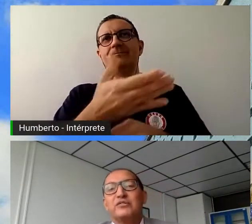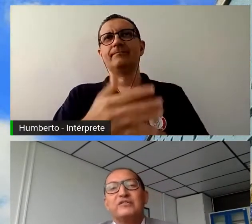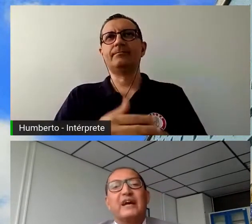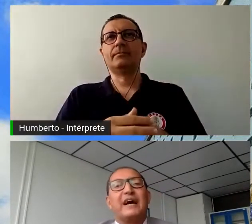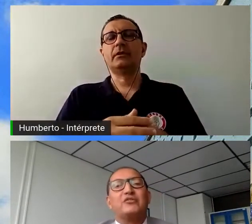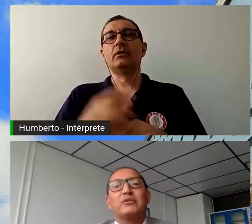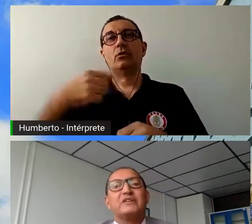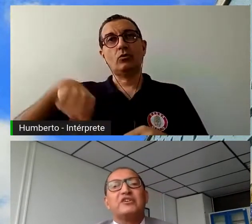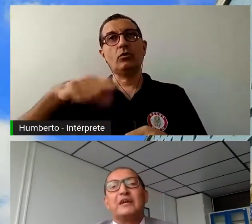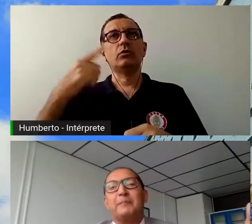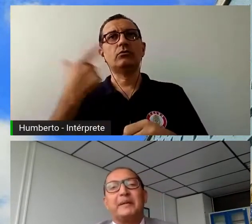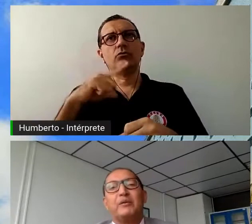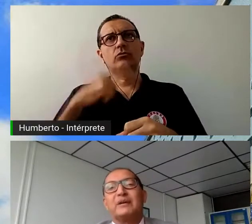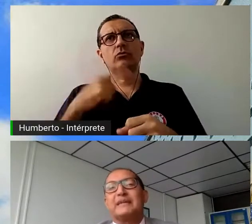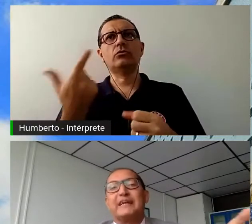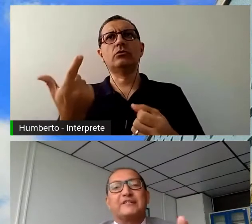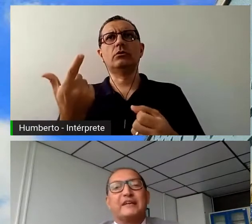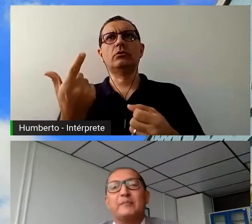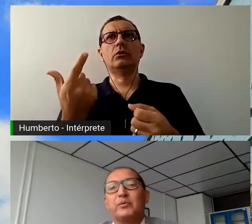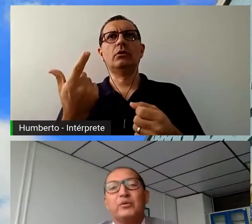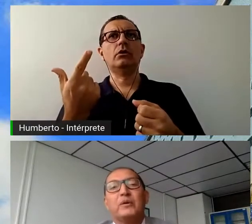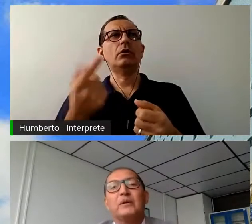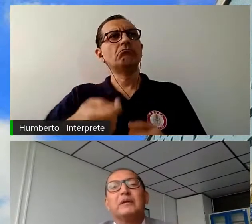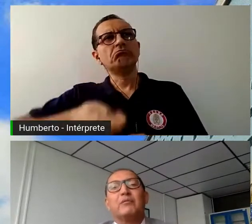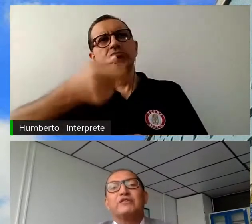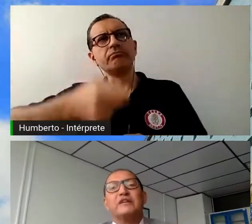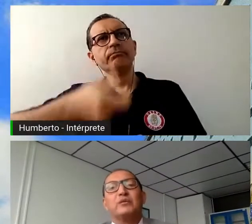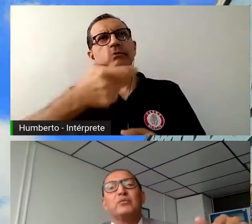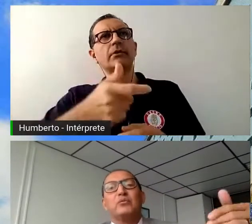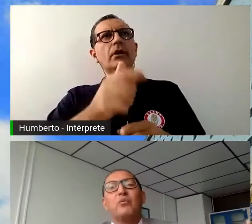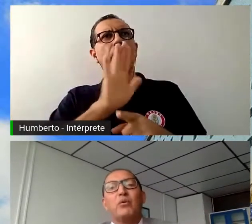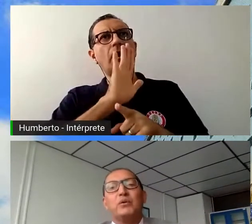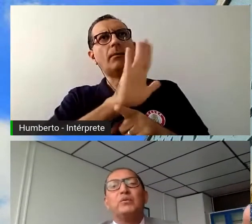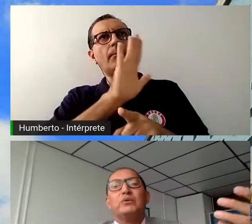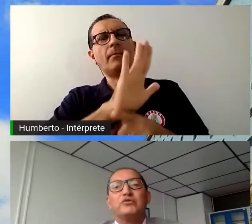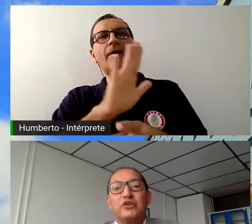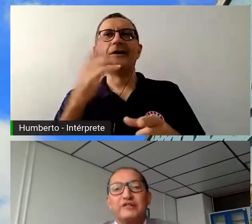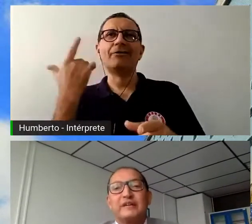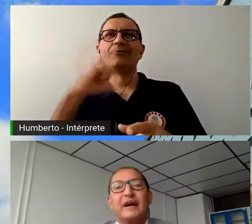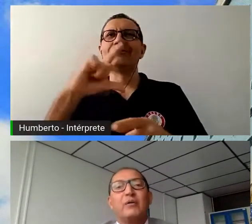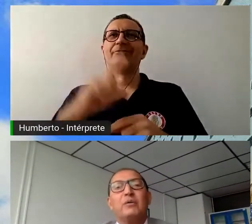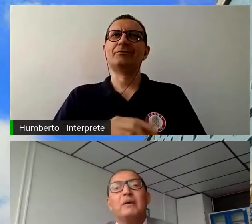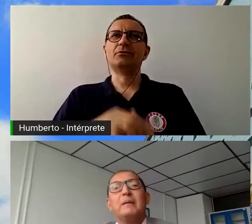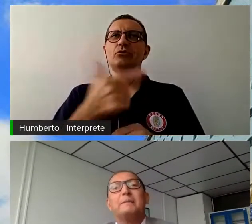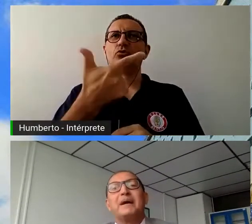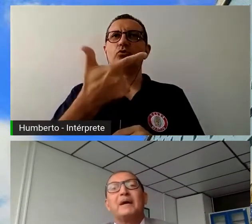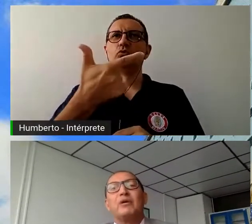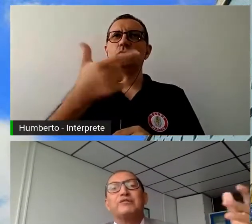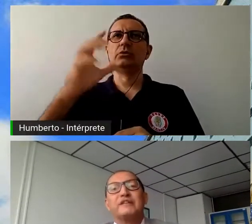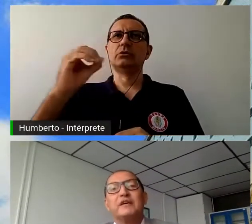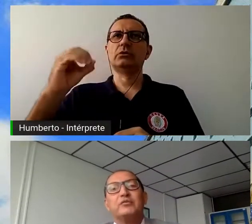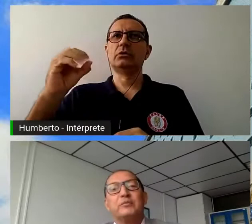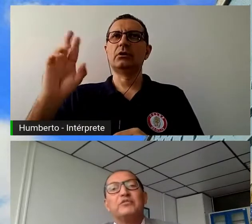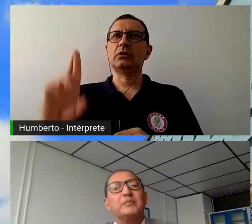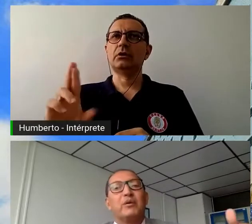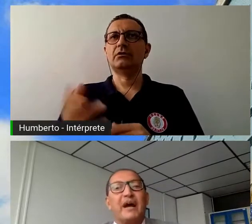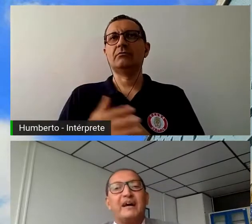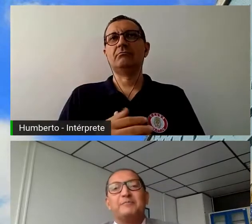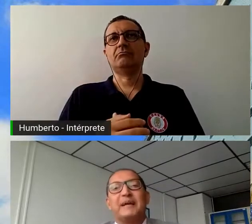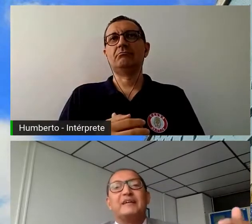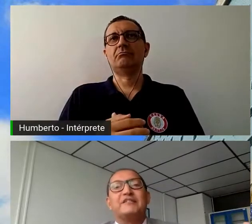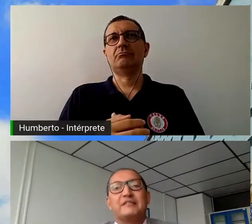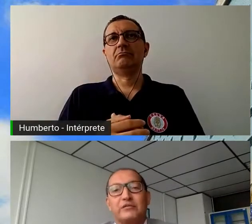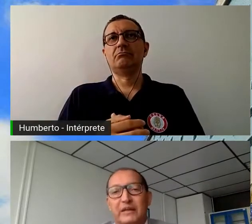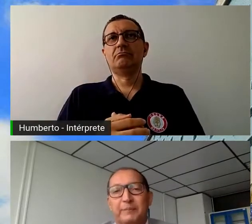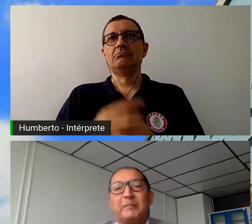um auxílio de R$200 durante de abril até dezembro, é um auxílio com cunho social, pagar um auxílio de